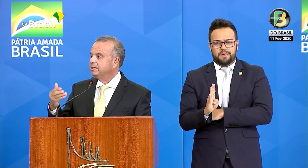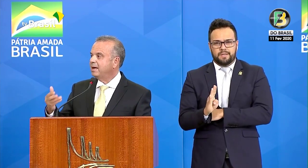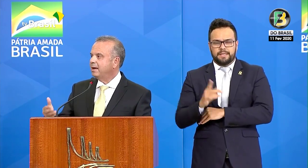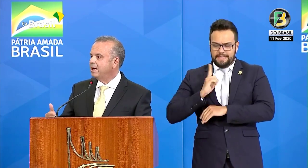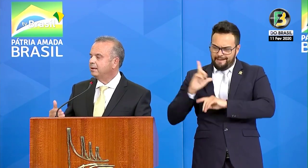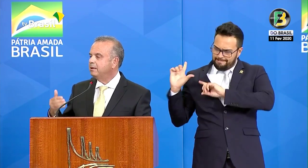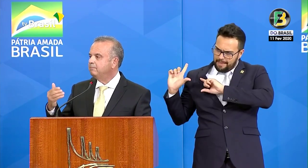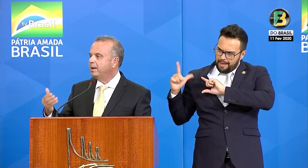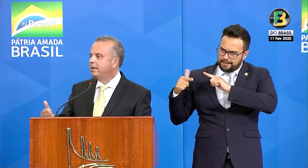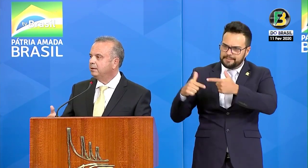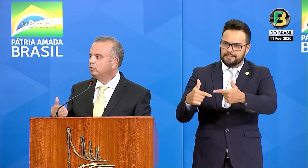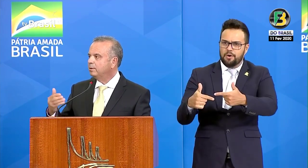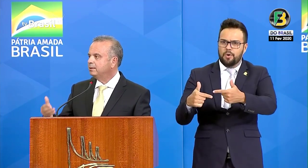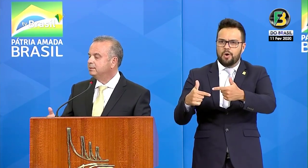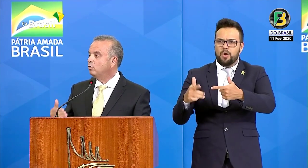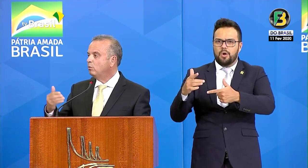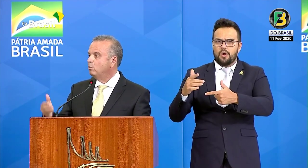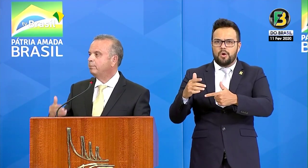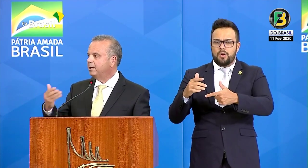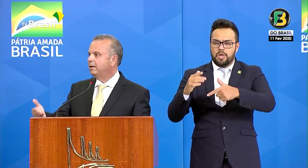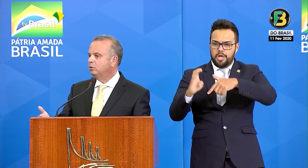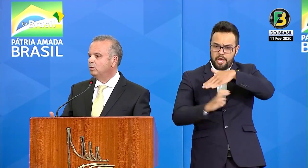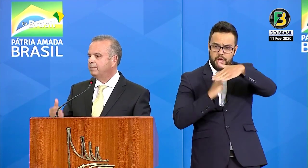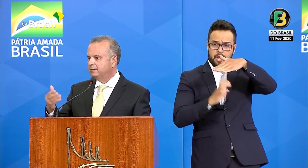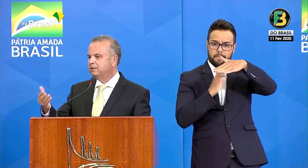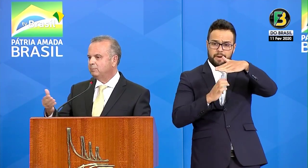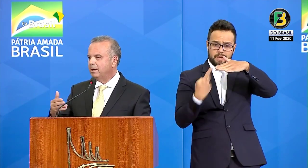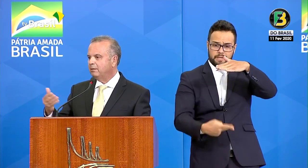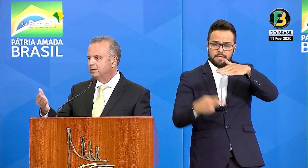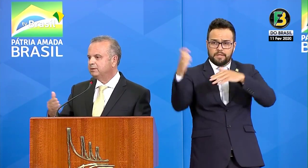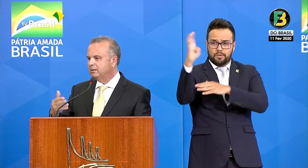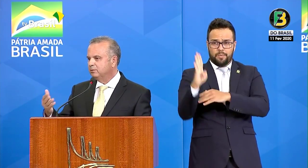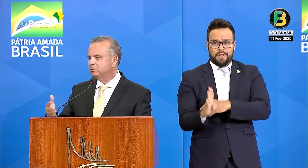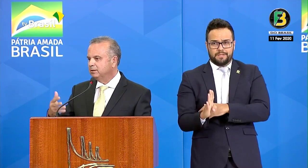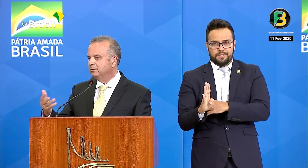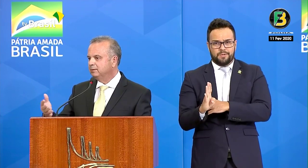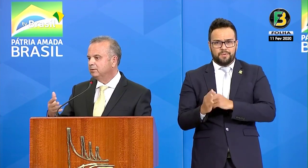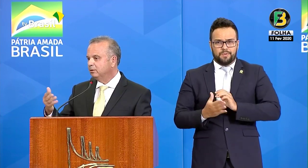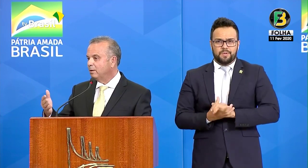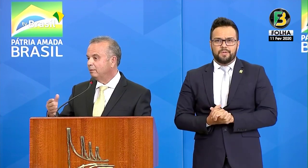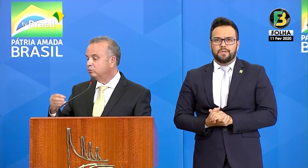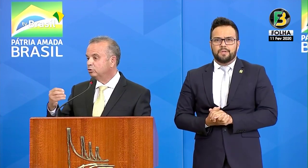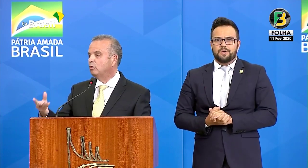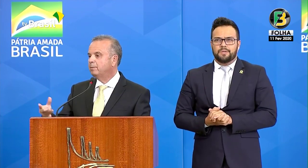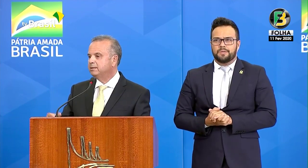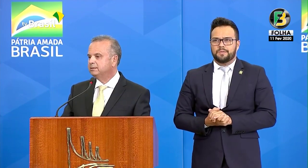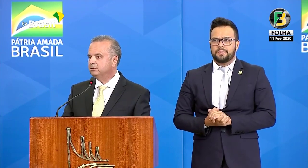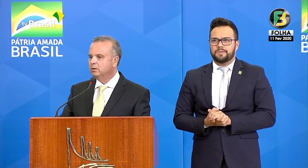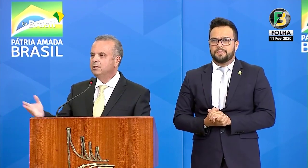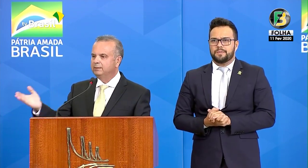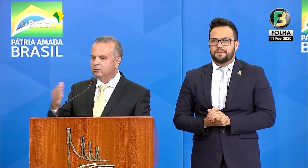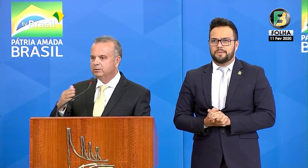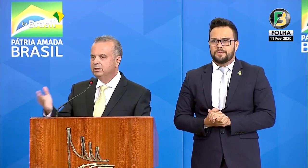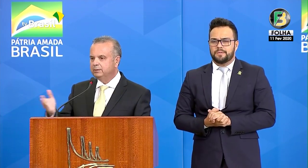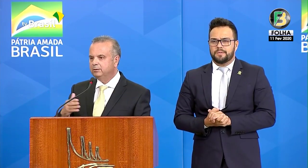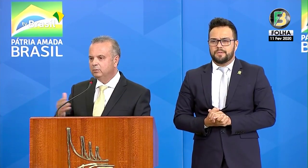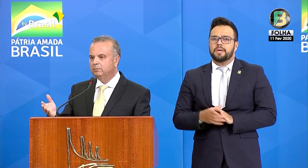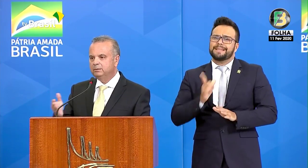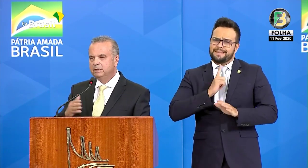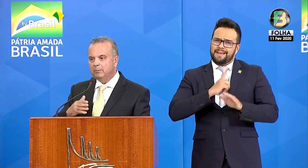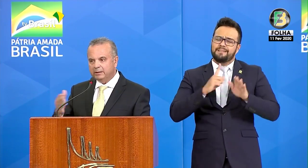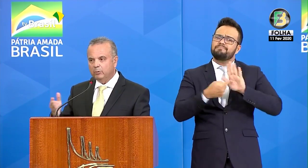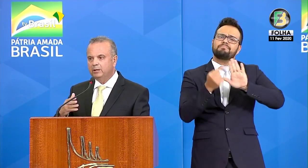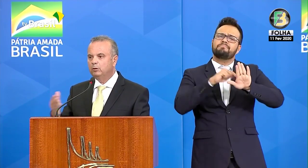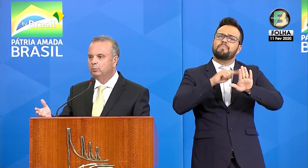tradição de se encarar quem empreende no Brasil como um predador, apesar das palavras terem um sentido, terem um som parecido, tem um